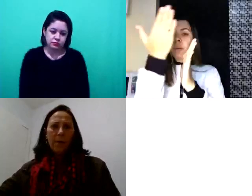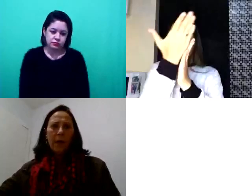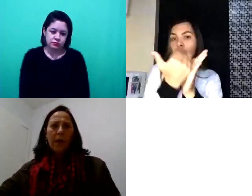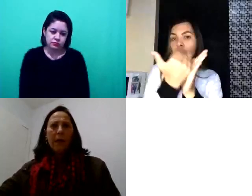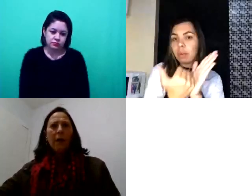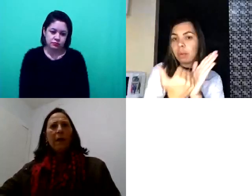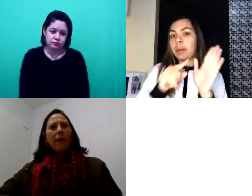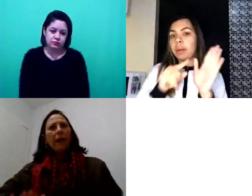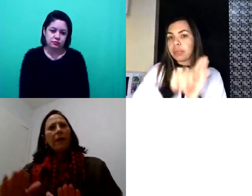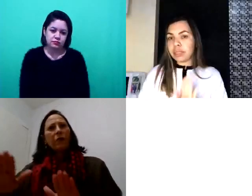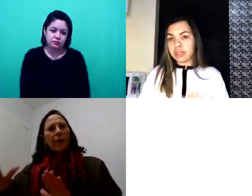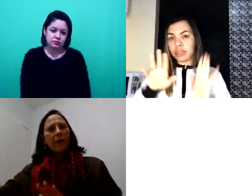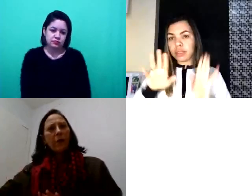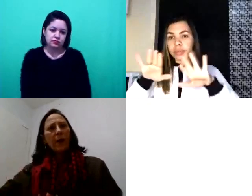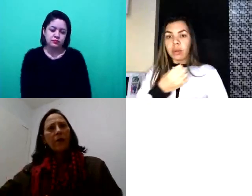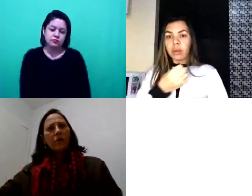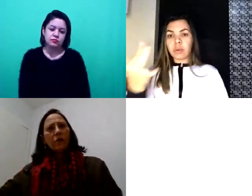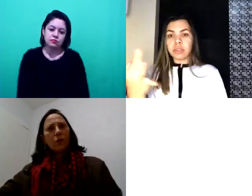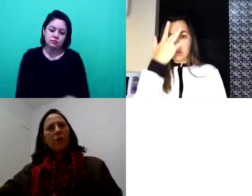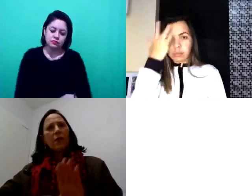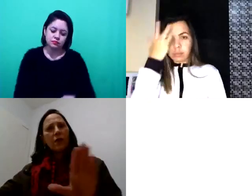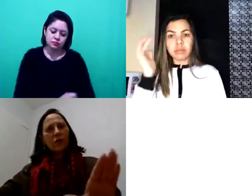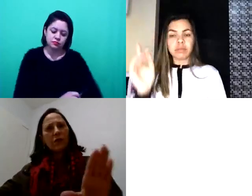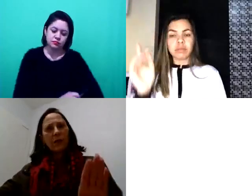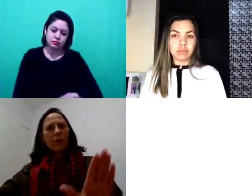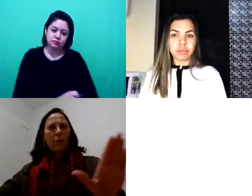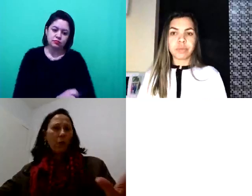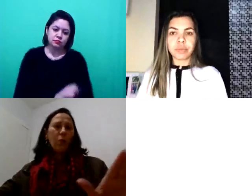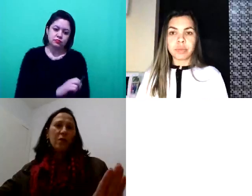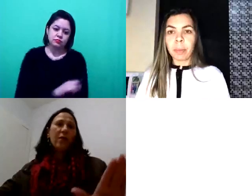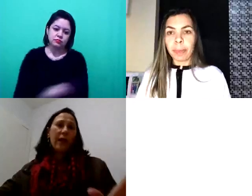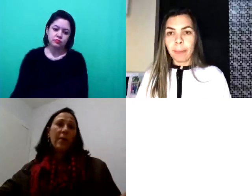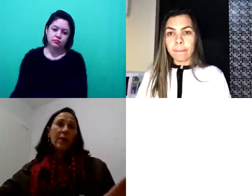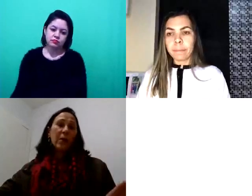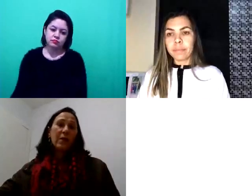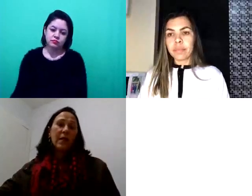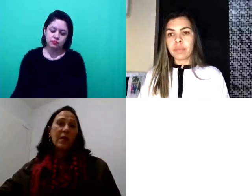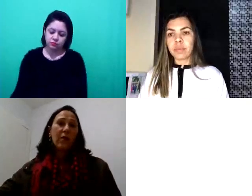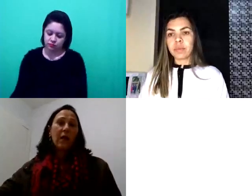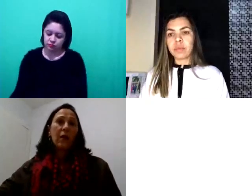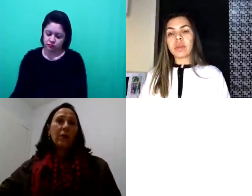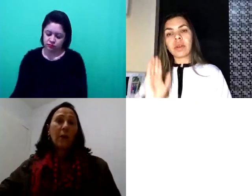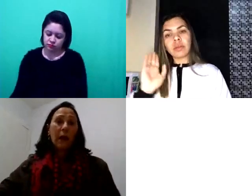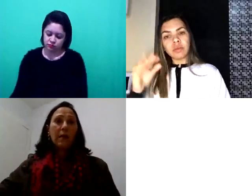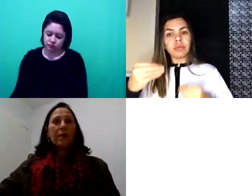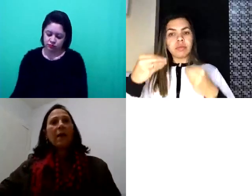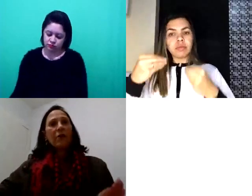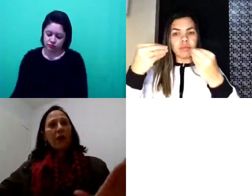bom? E aí eu já mando para os tutores, deixa, o Moodle vai ficar aberto para vocês até o final do mês,